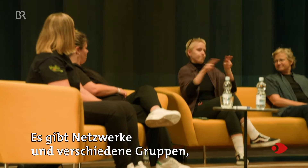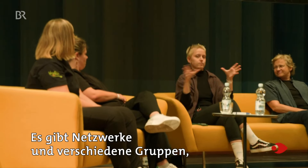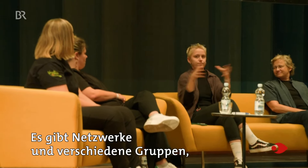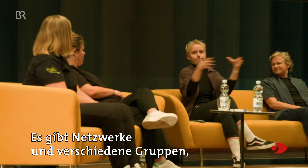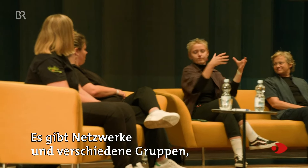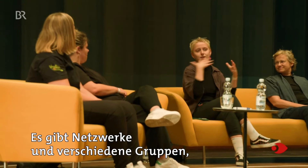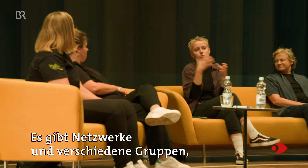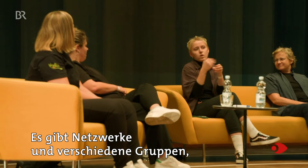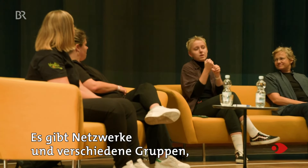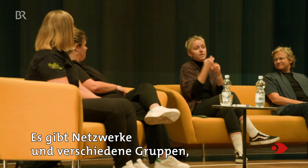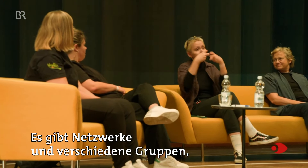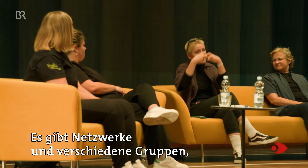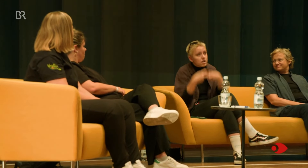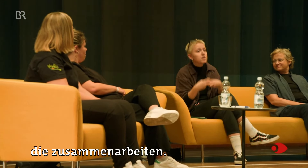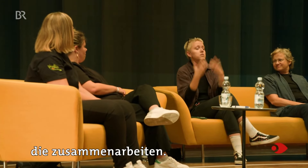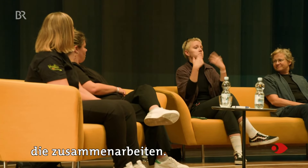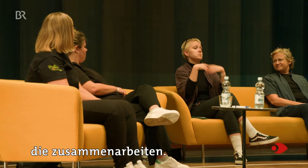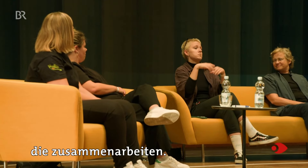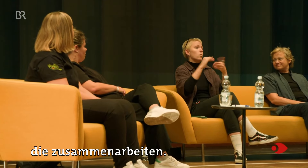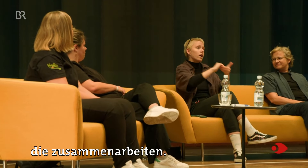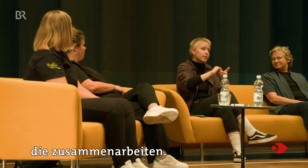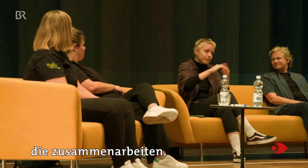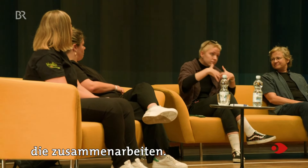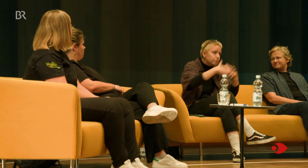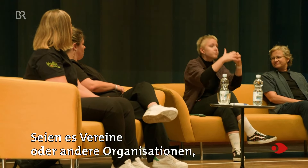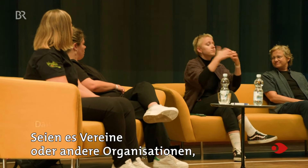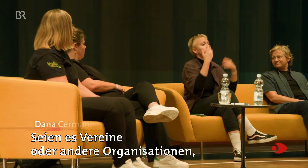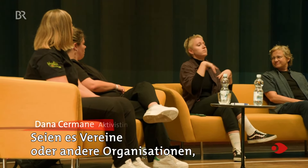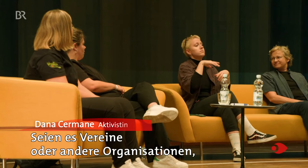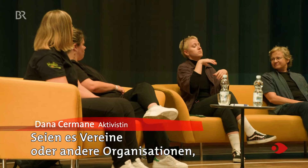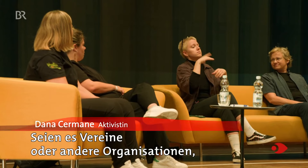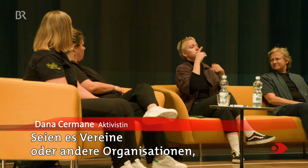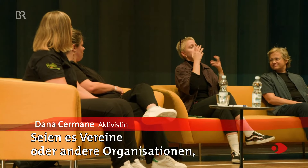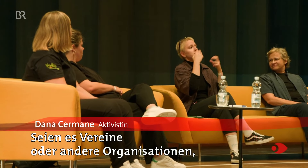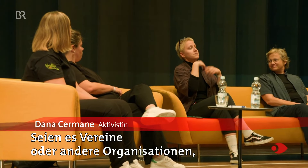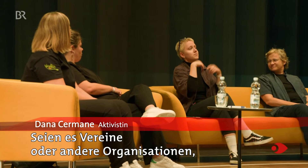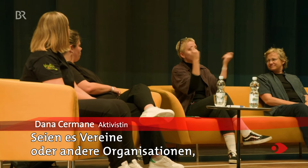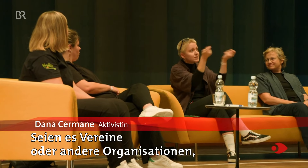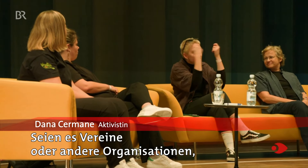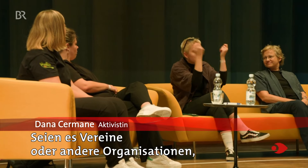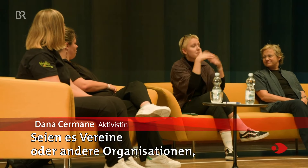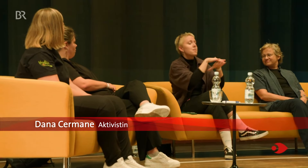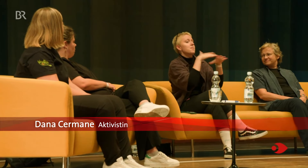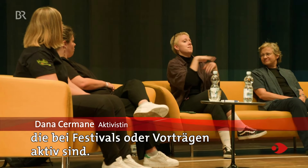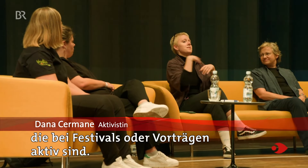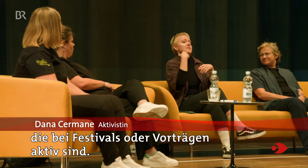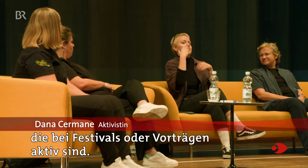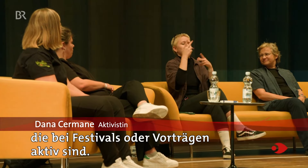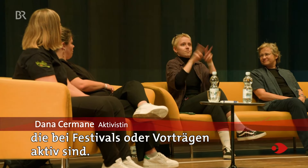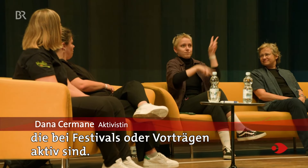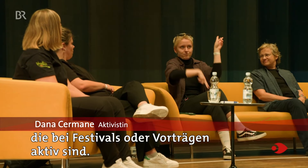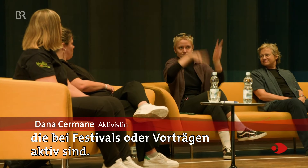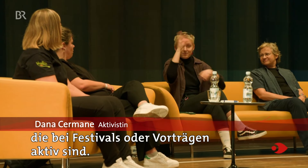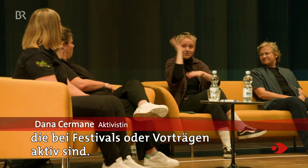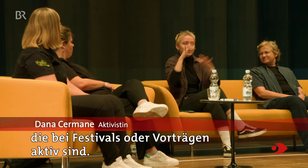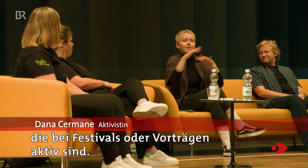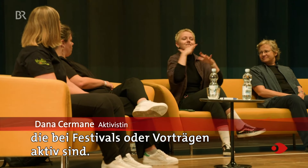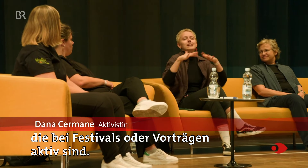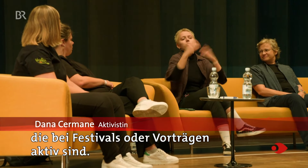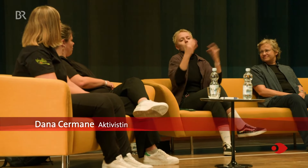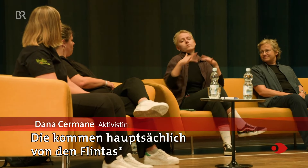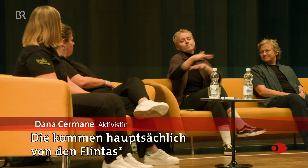Es gibt Netzwerke und verschiedene Gruppen, die zusammenarbeiten. Seien es Vereine oder andere Organisationen, die bei Festivals oder Vorträgen